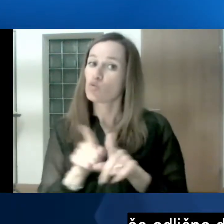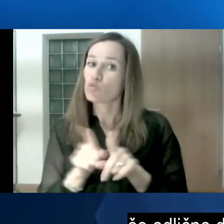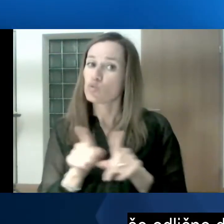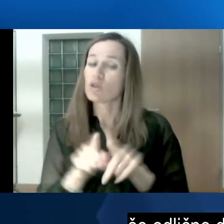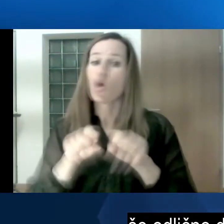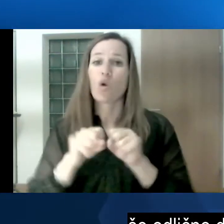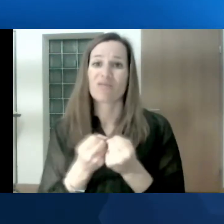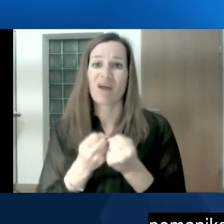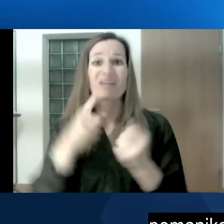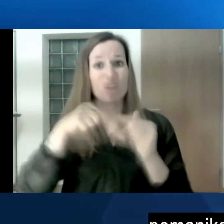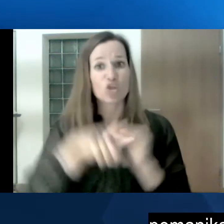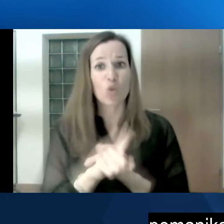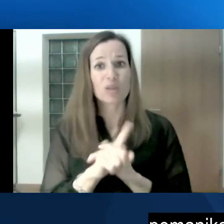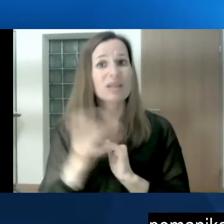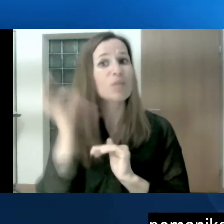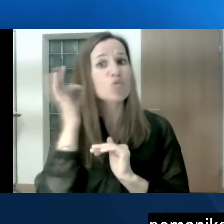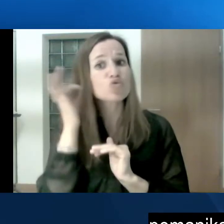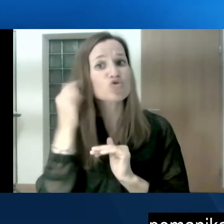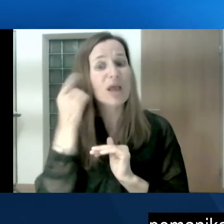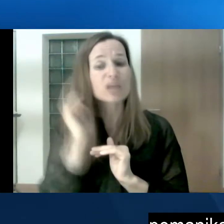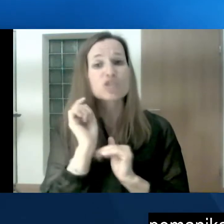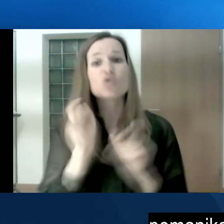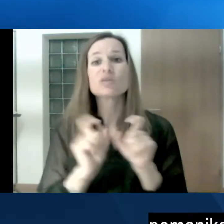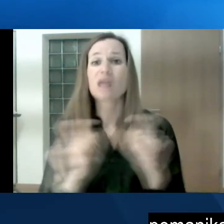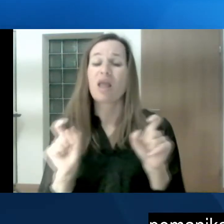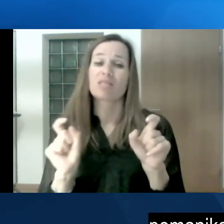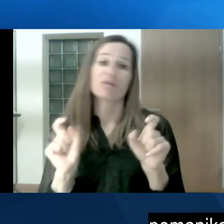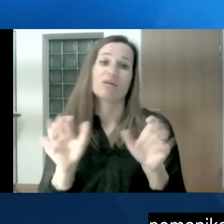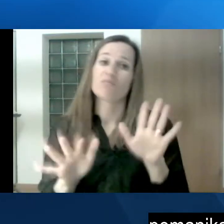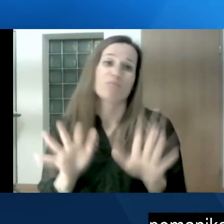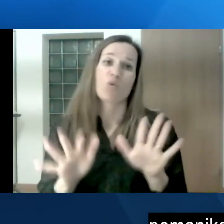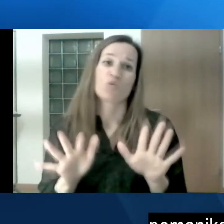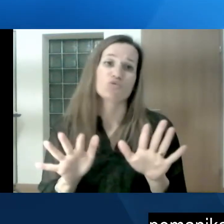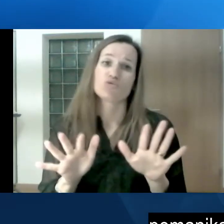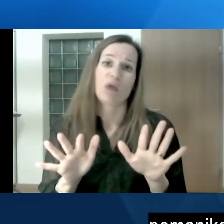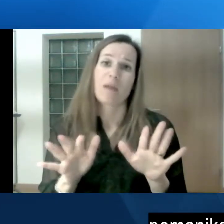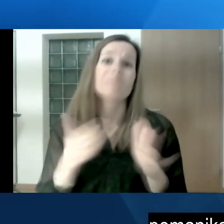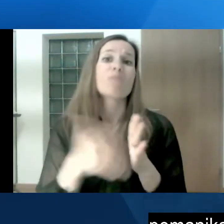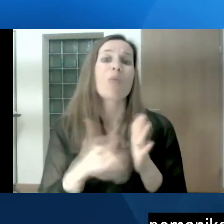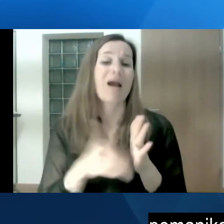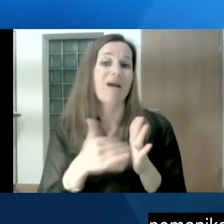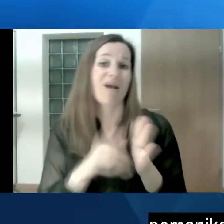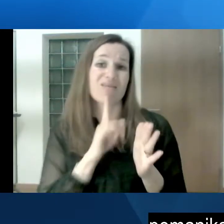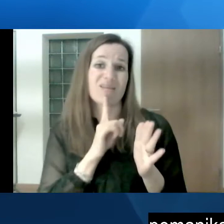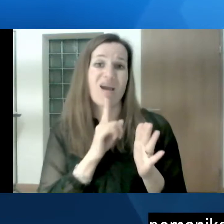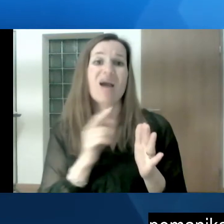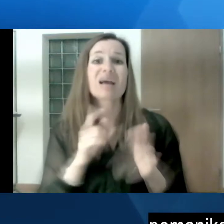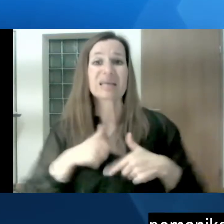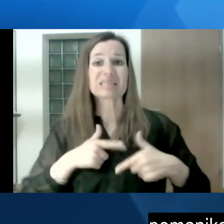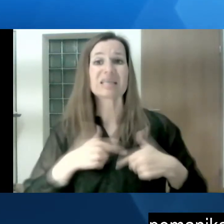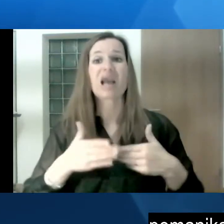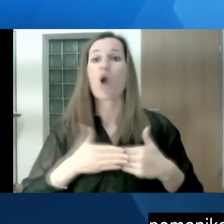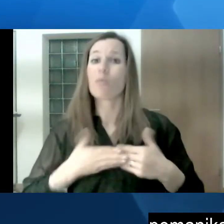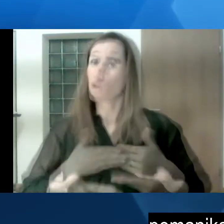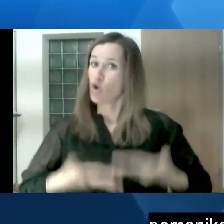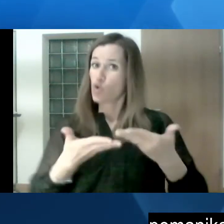notranjem ušesu zaradi morda pomanjkanja kisika v rojstvu, morda